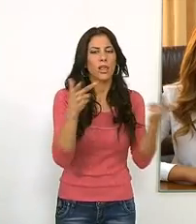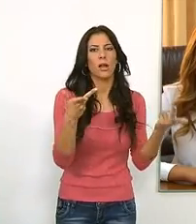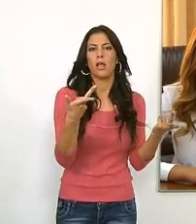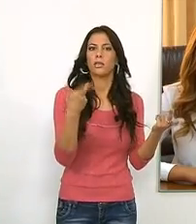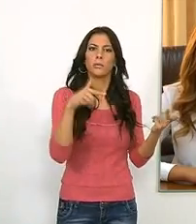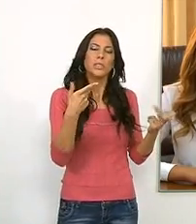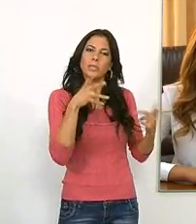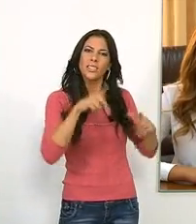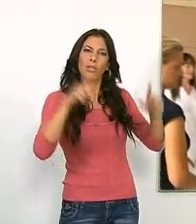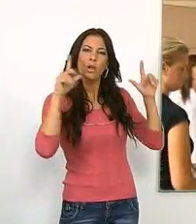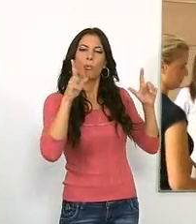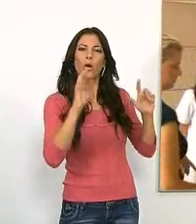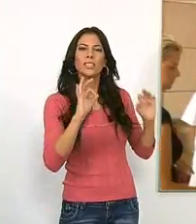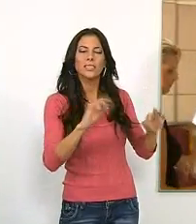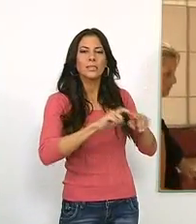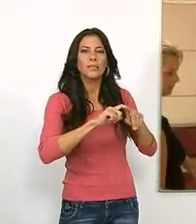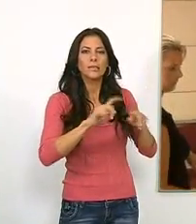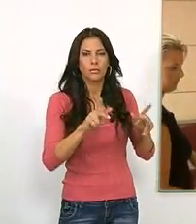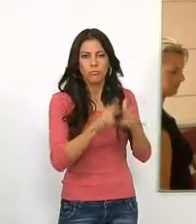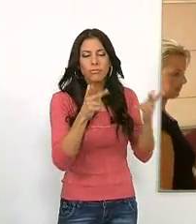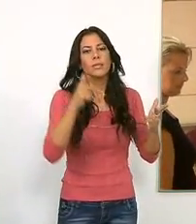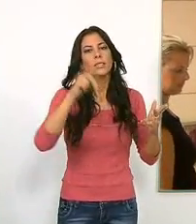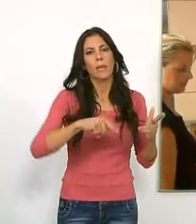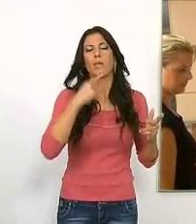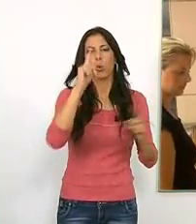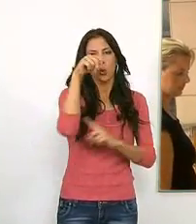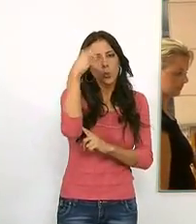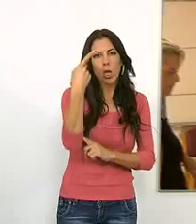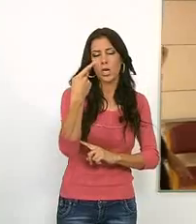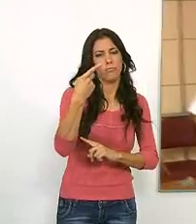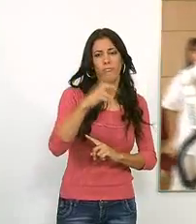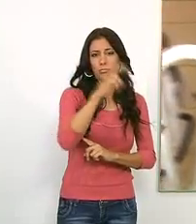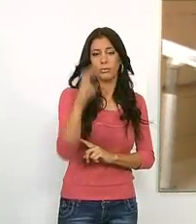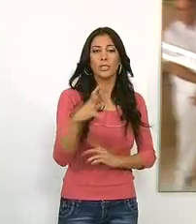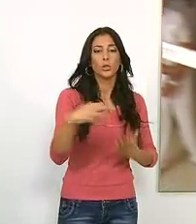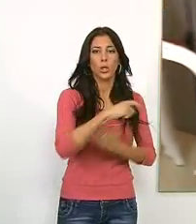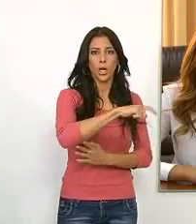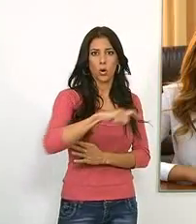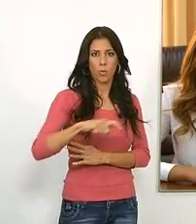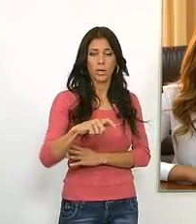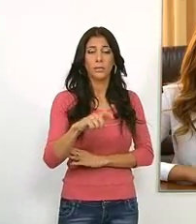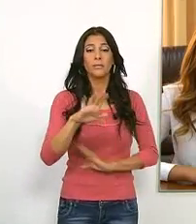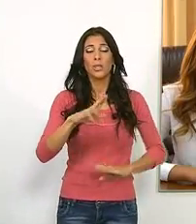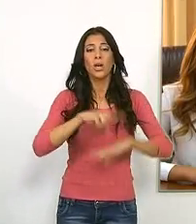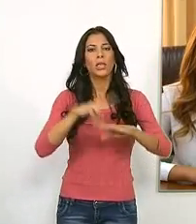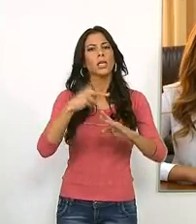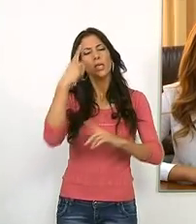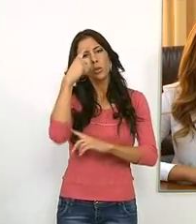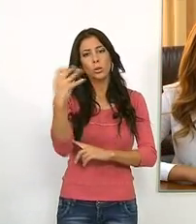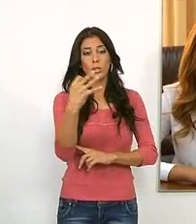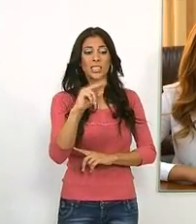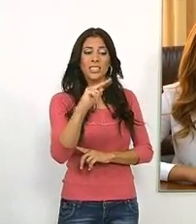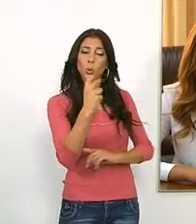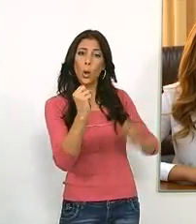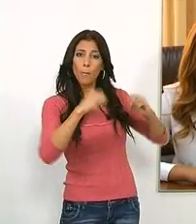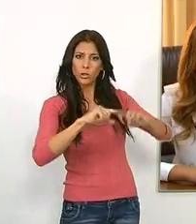representantes del tejido educativo socioeconómico y cultural de la comarca la edil ha recordado que el segundo pacto